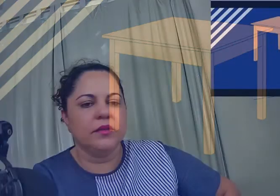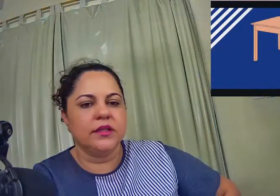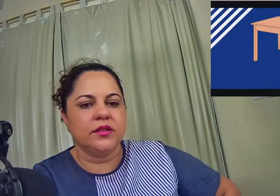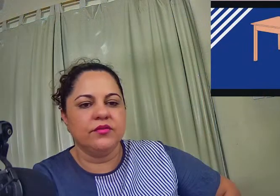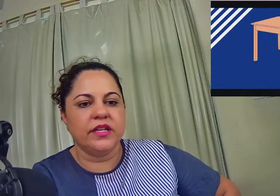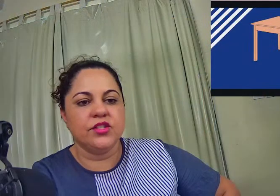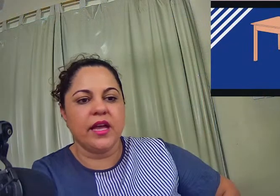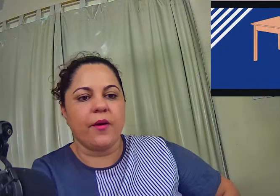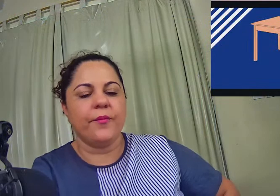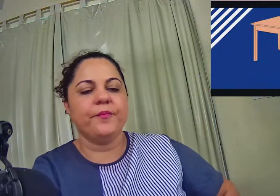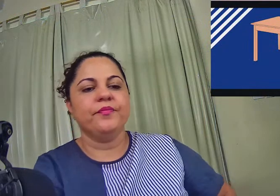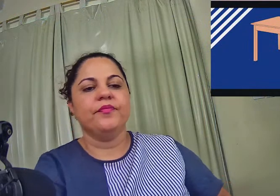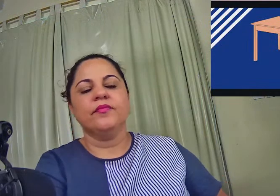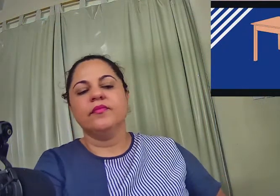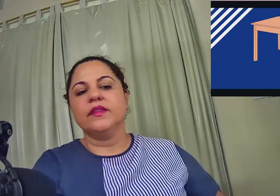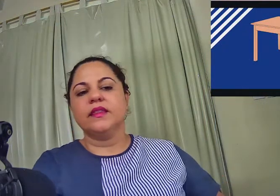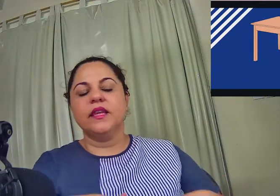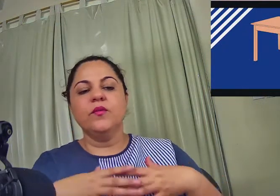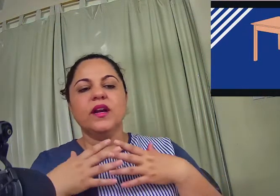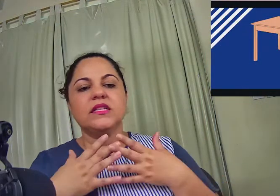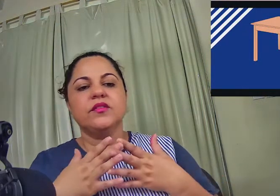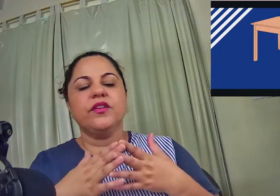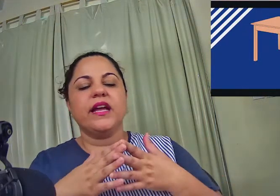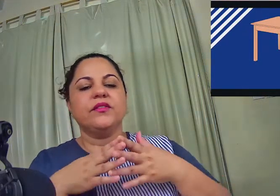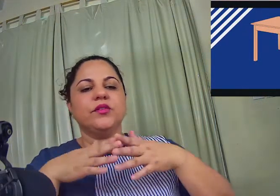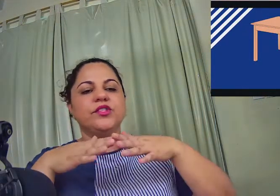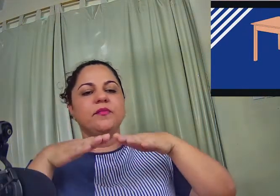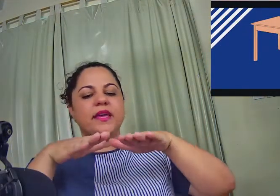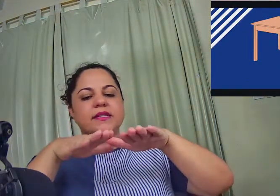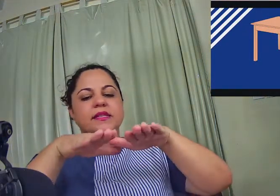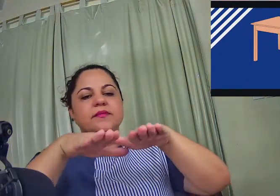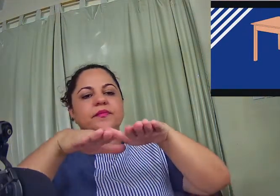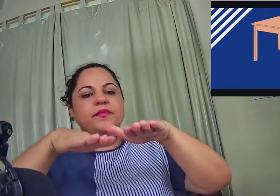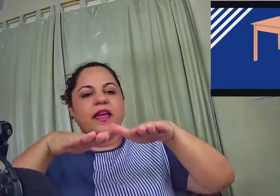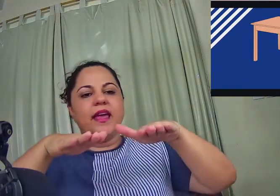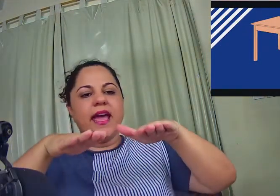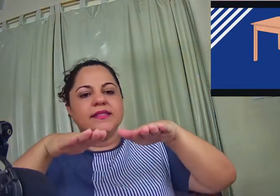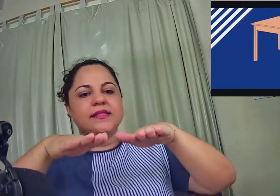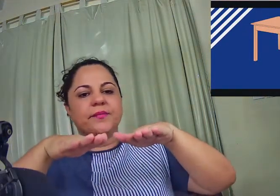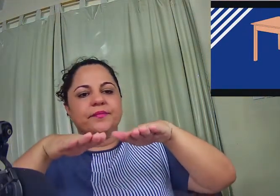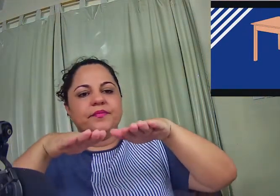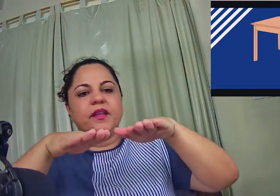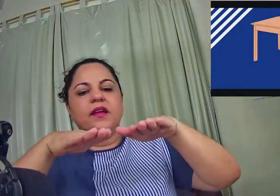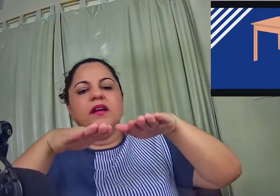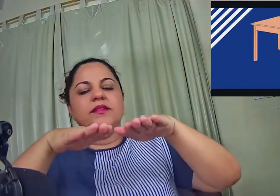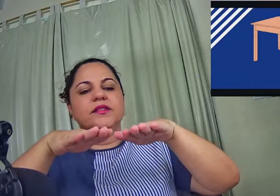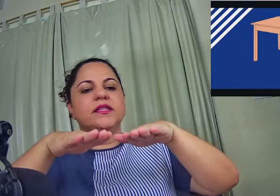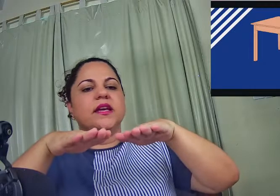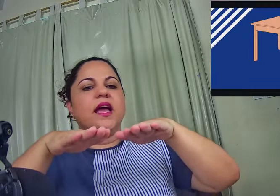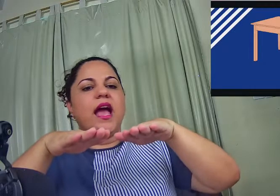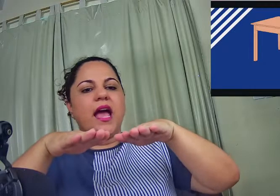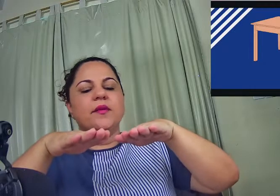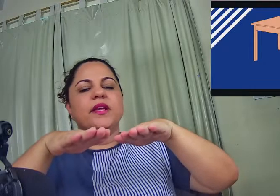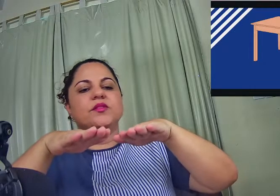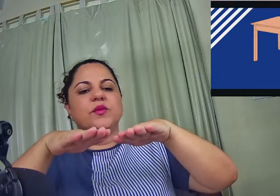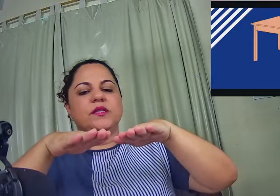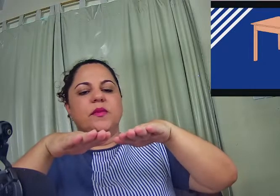Plano vertical. Então, o classificador de mesa é assim. Você abre as duas